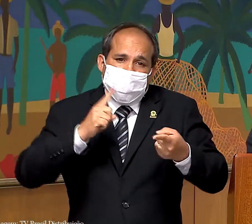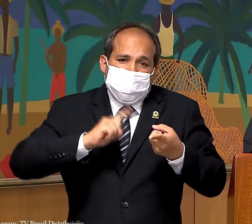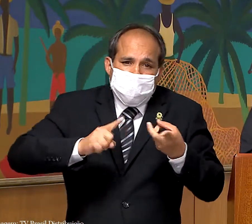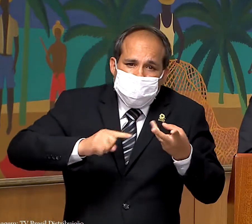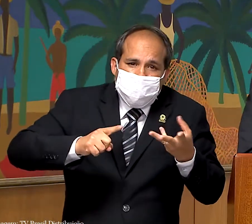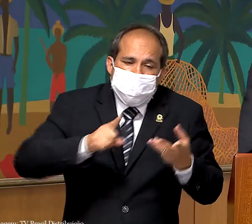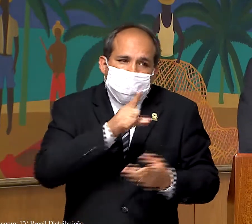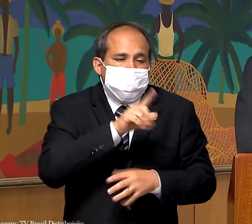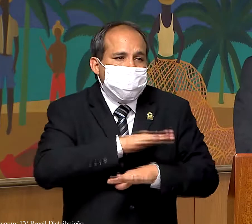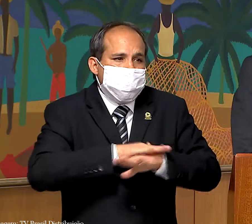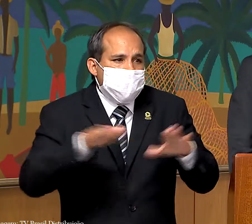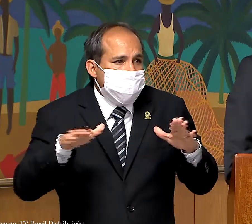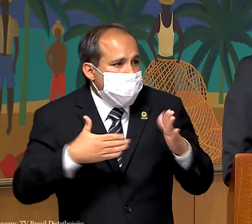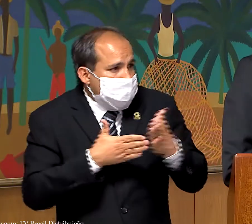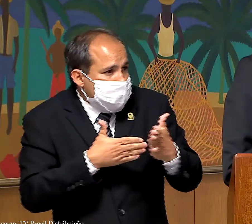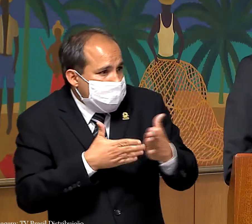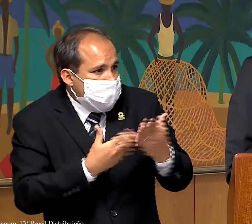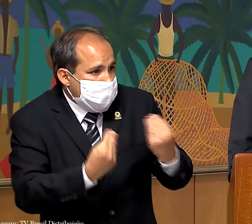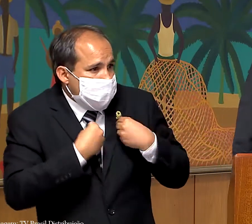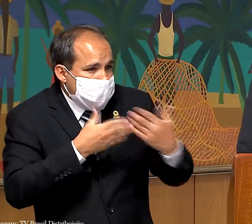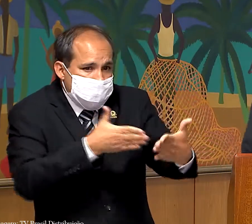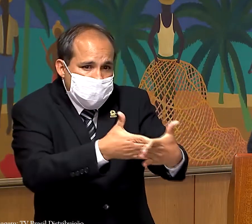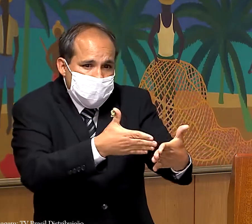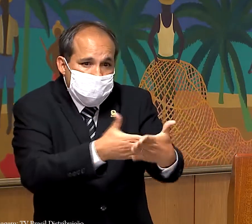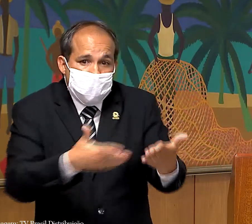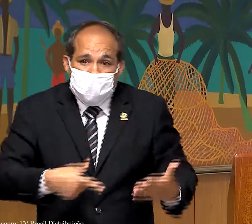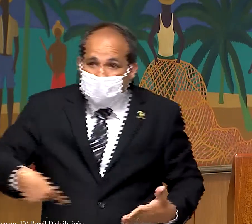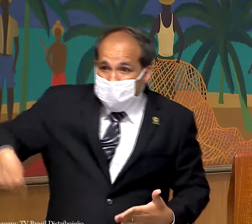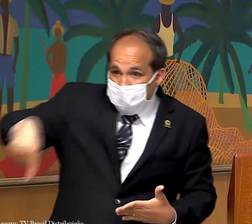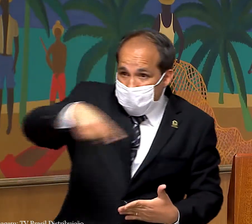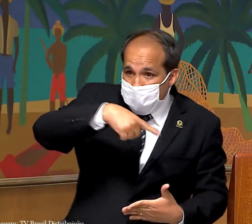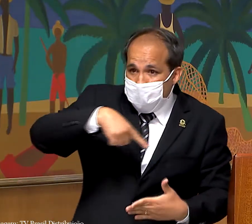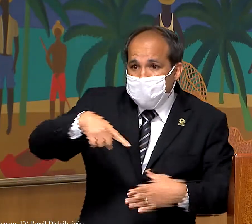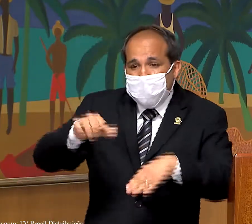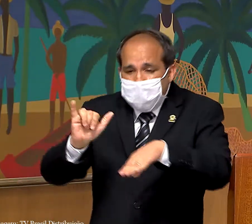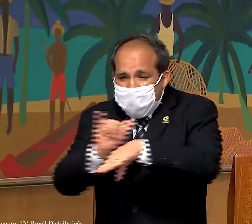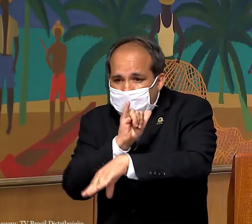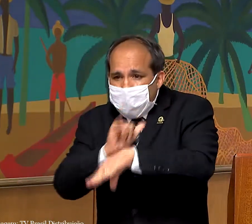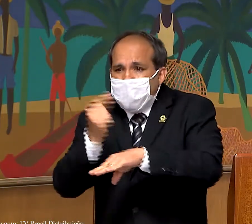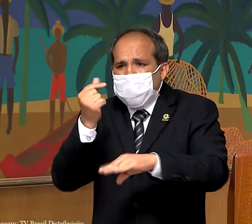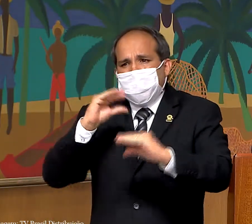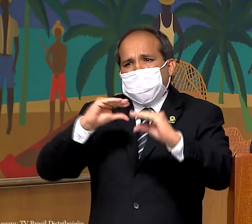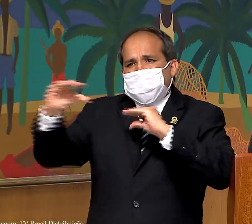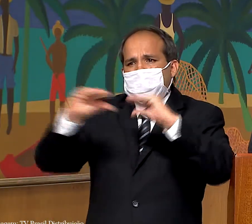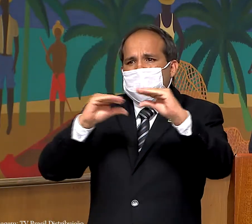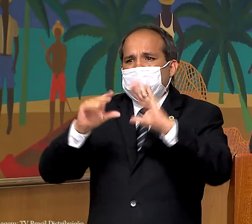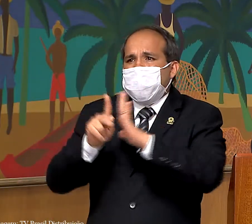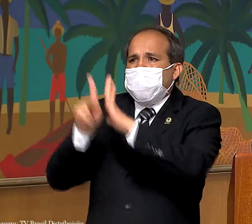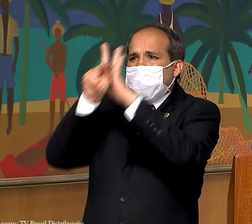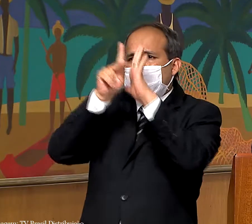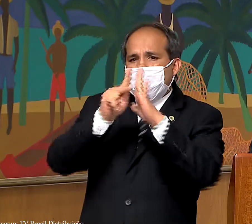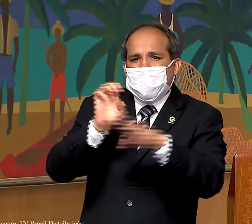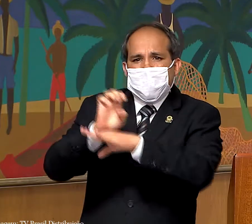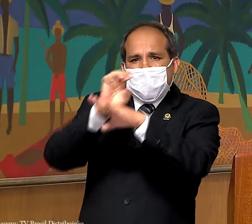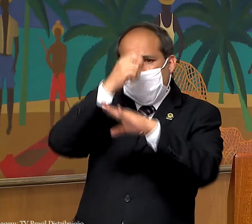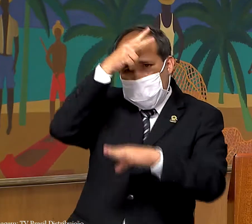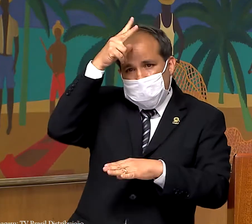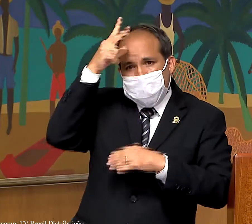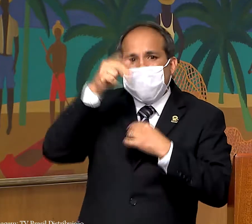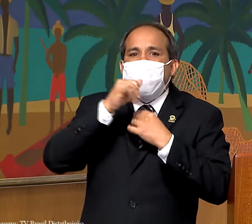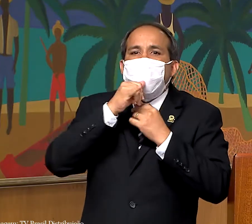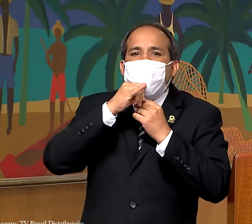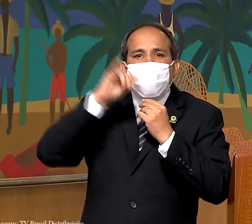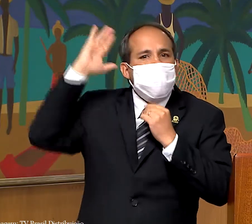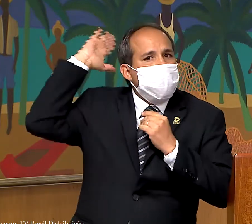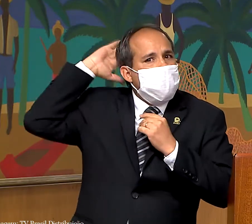apenas praticamente fornecer meios, né, e recursos para estados e municípios. Pará, por exemplo,